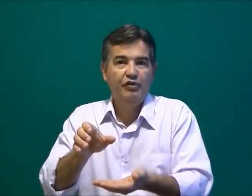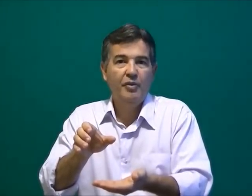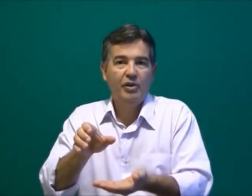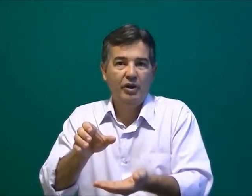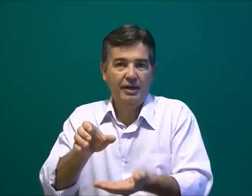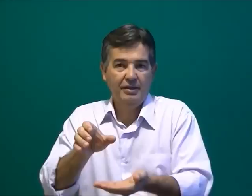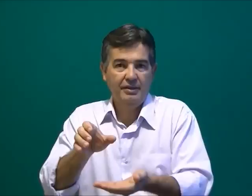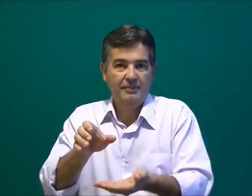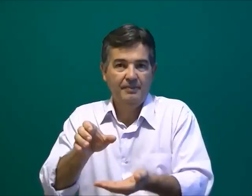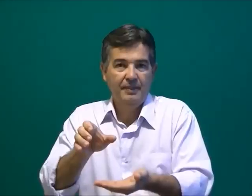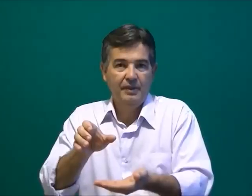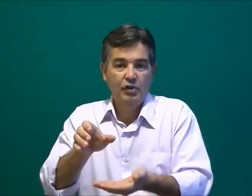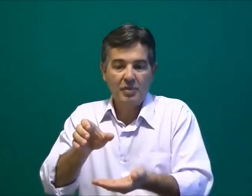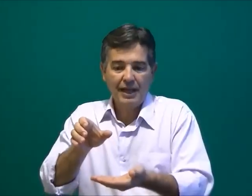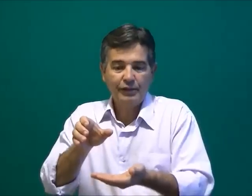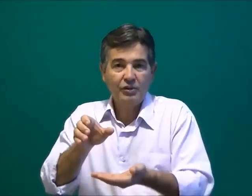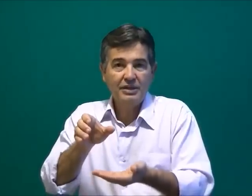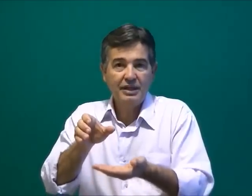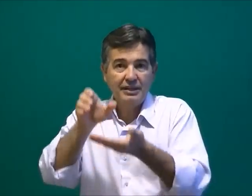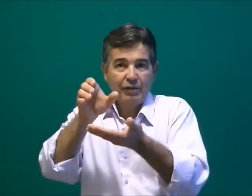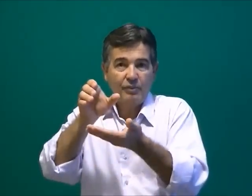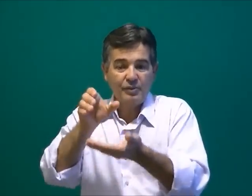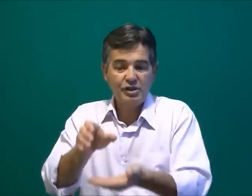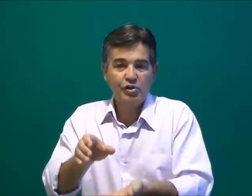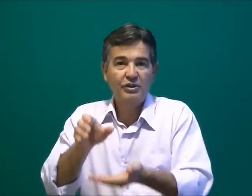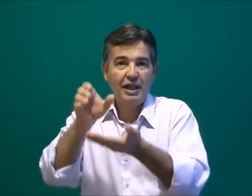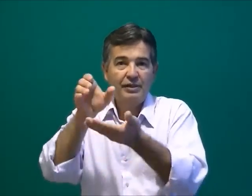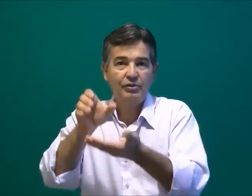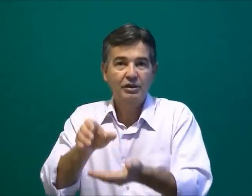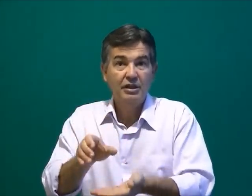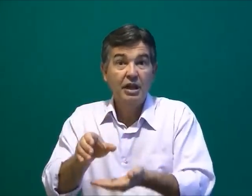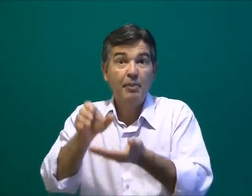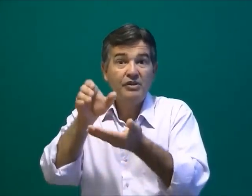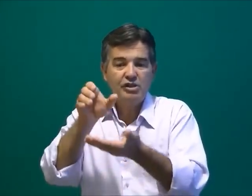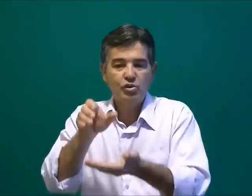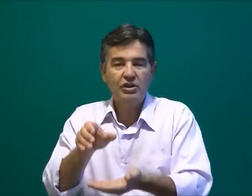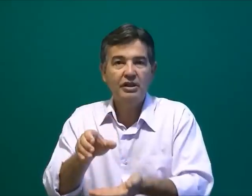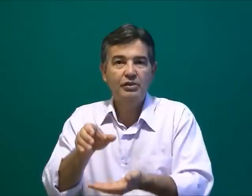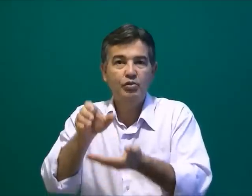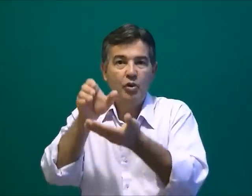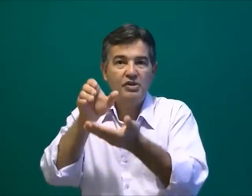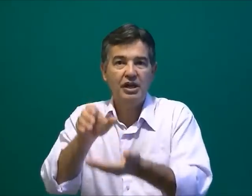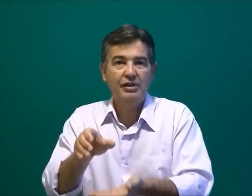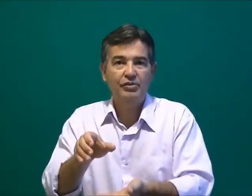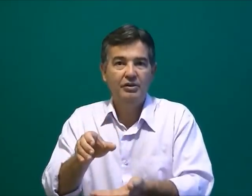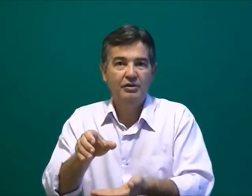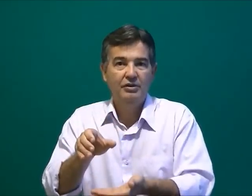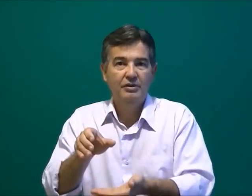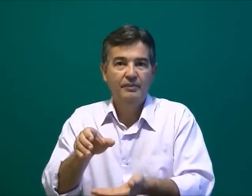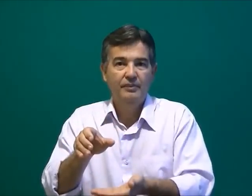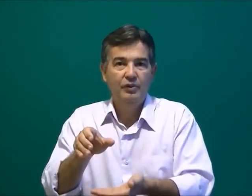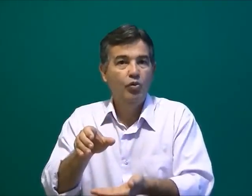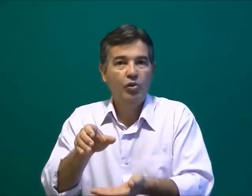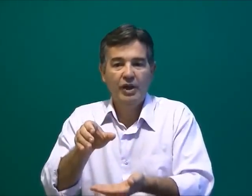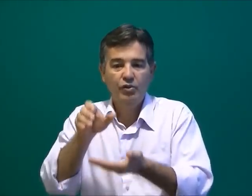forma correta. Então, o marcador ele tem que estar posicionado e posicionando o objeto ou qualquer